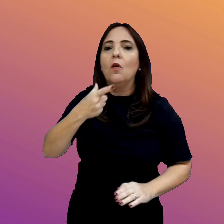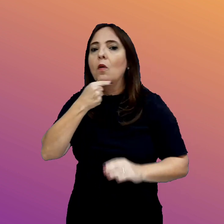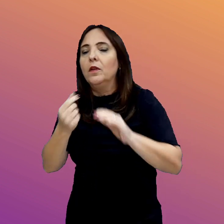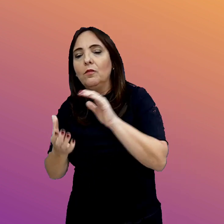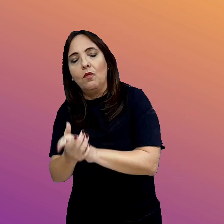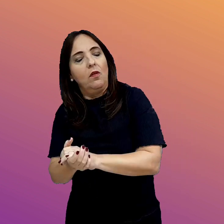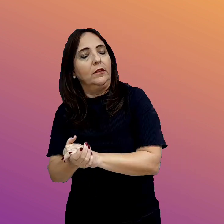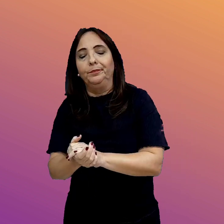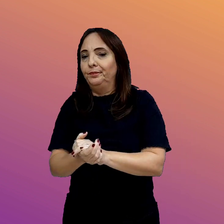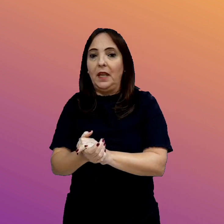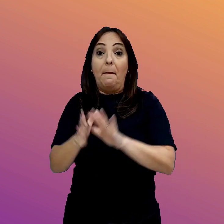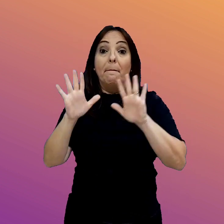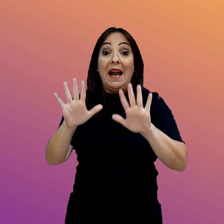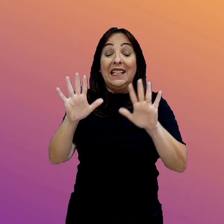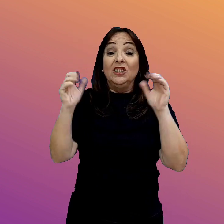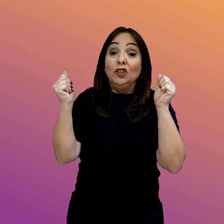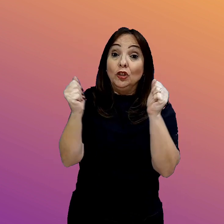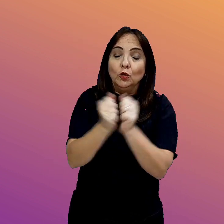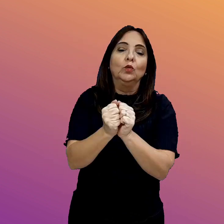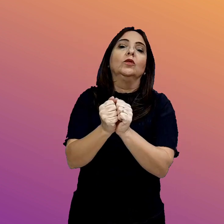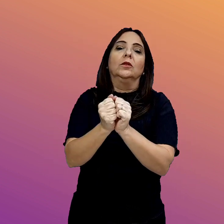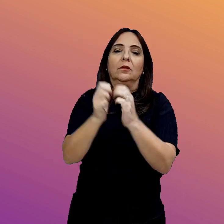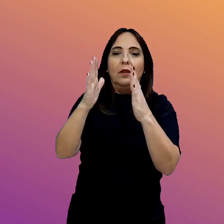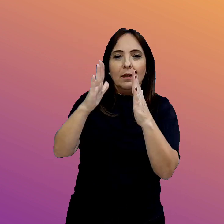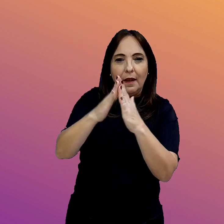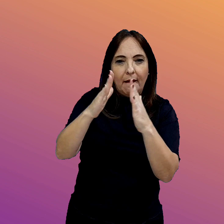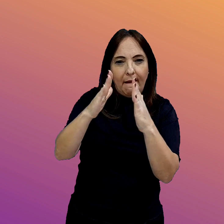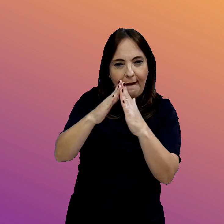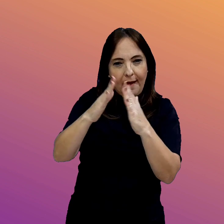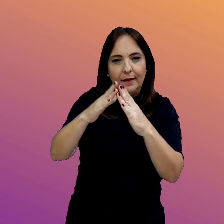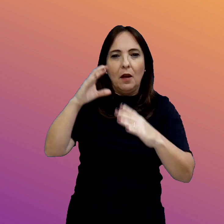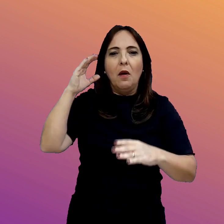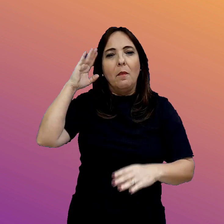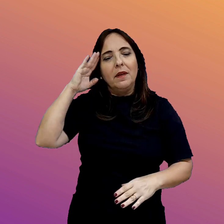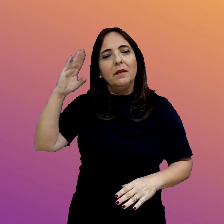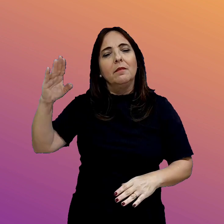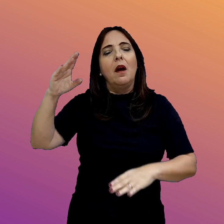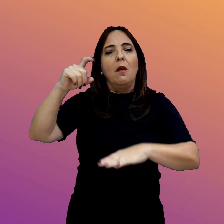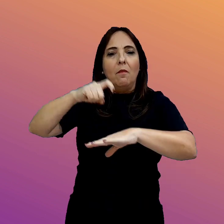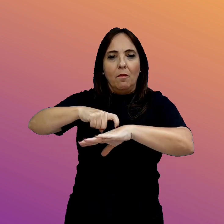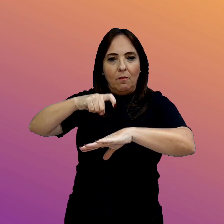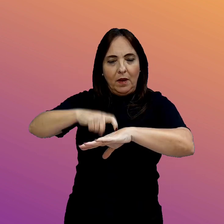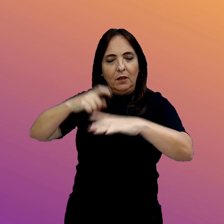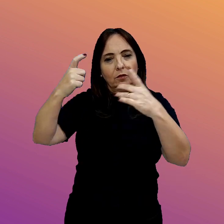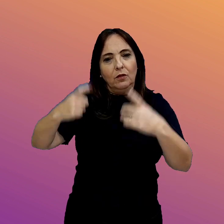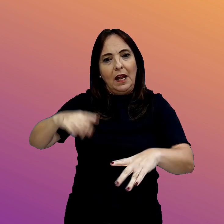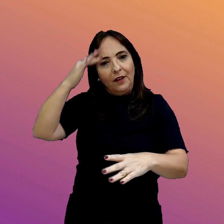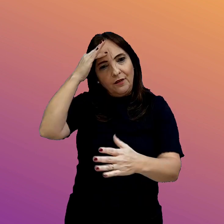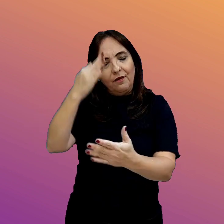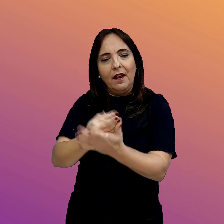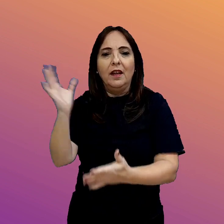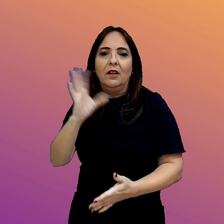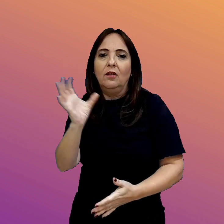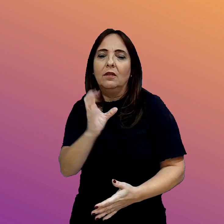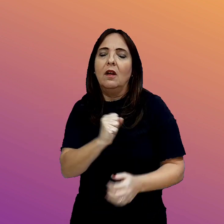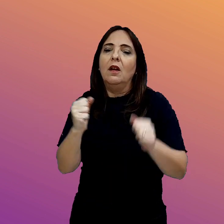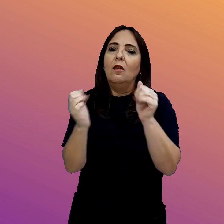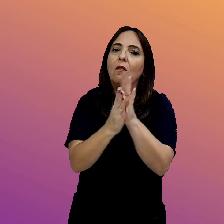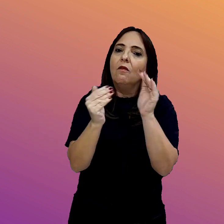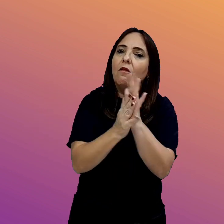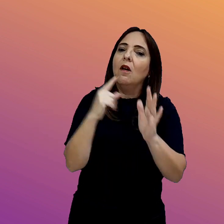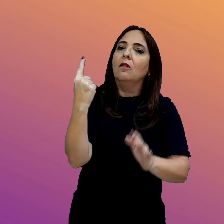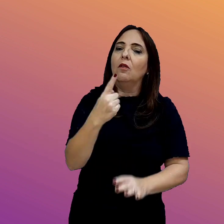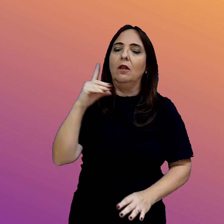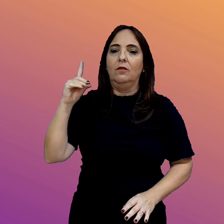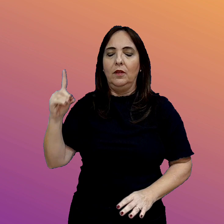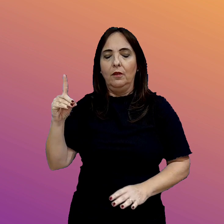nosso principal centro de fé, de devoção, de adoração ao nome do nosso Deus. Eu acho assim muito importante a